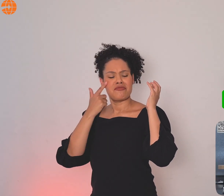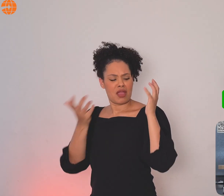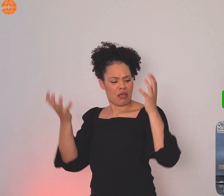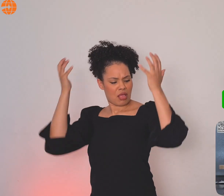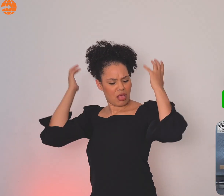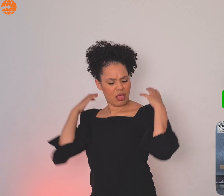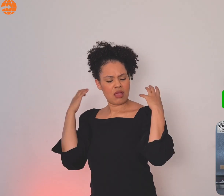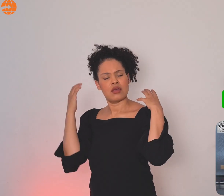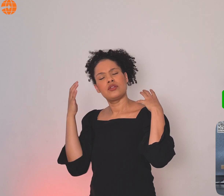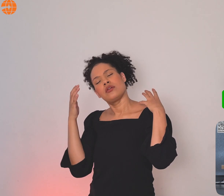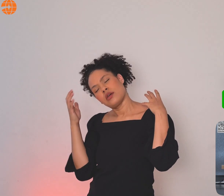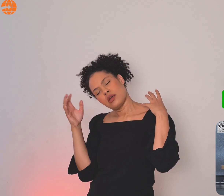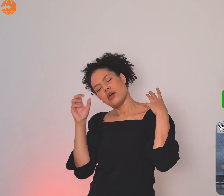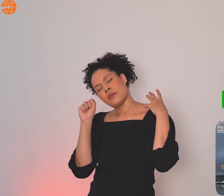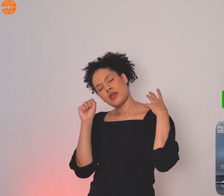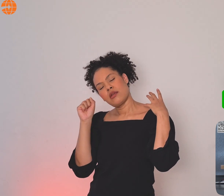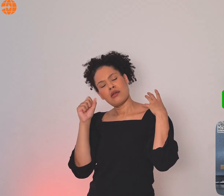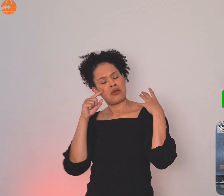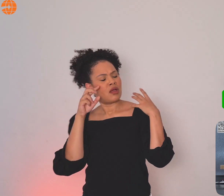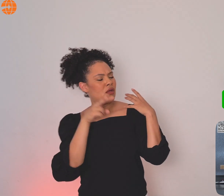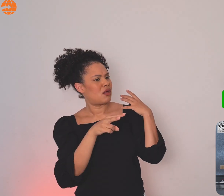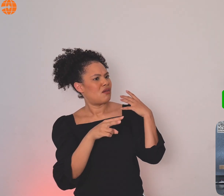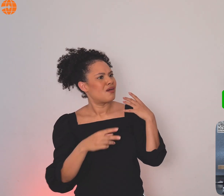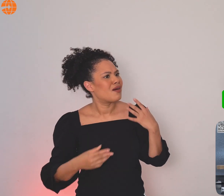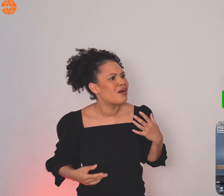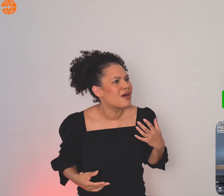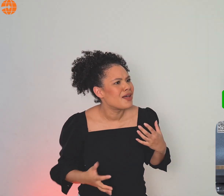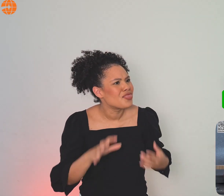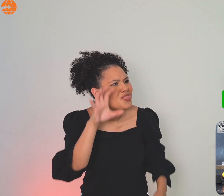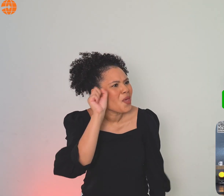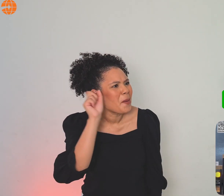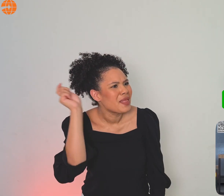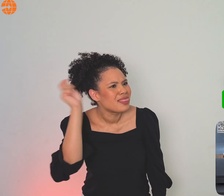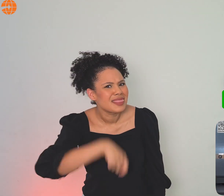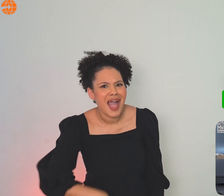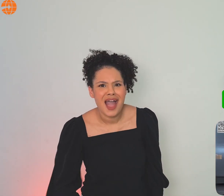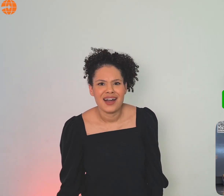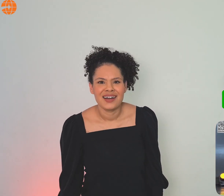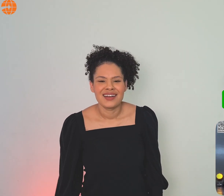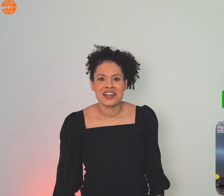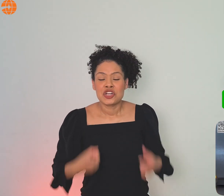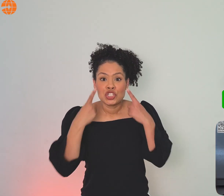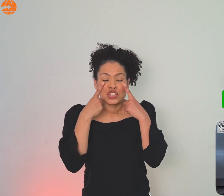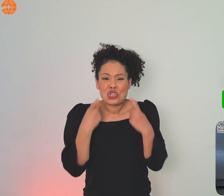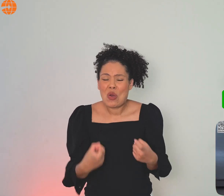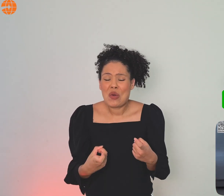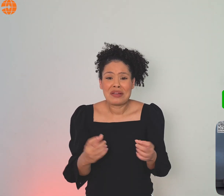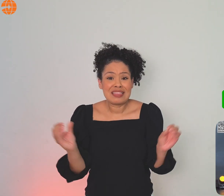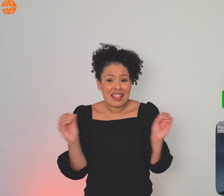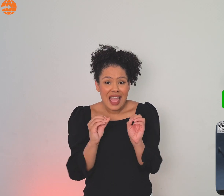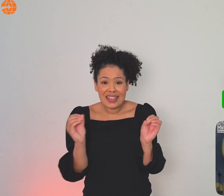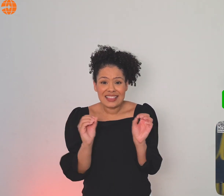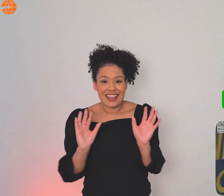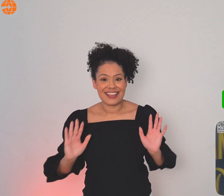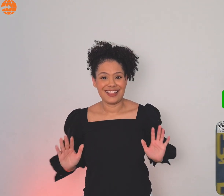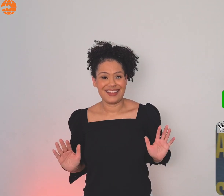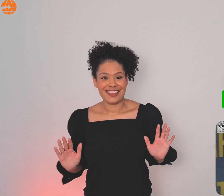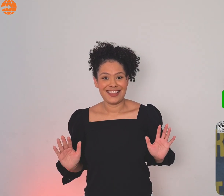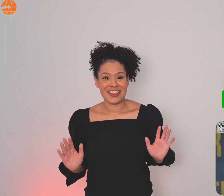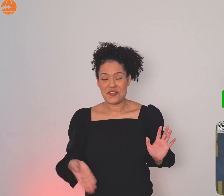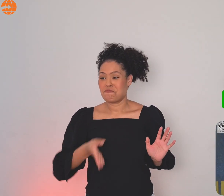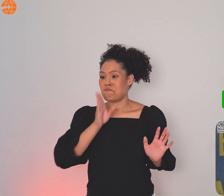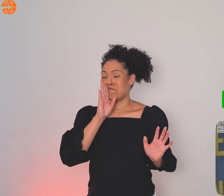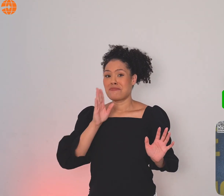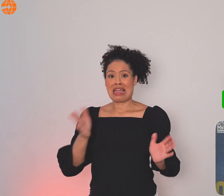dormia. Eu falei, meu Deus, como é que dorme? Não vi um choro de criança nas costas da mãe. um